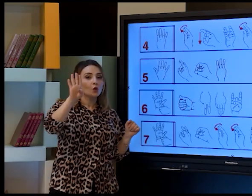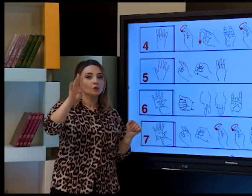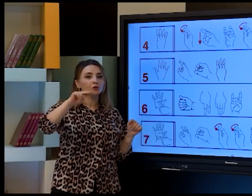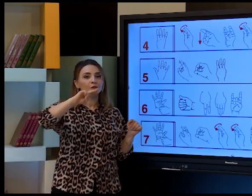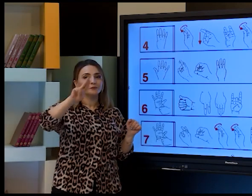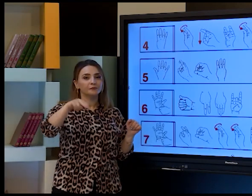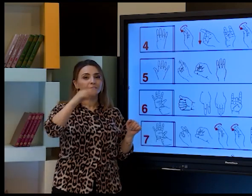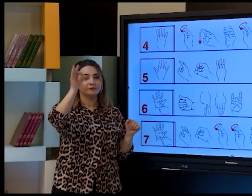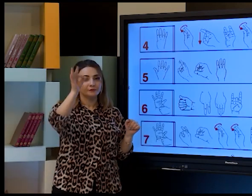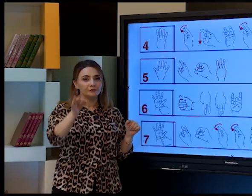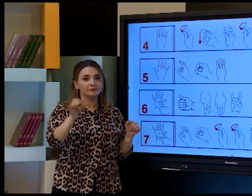4